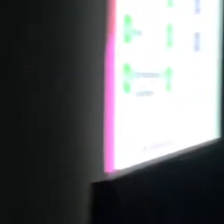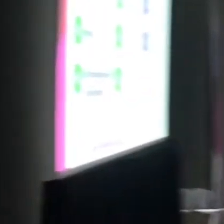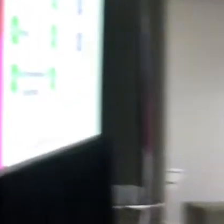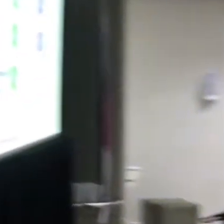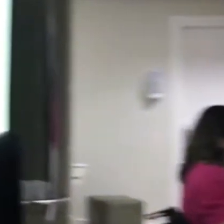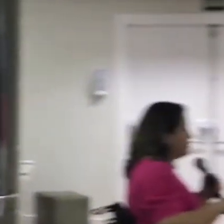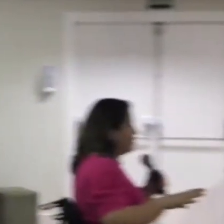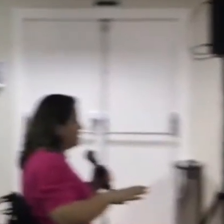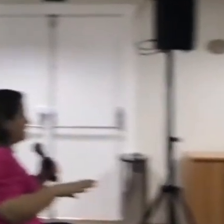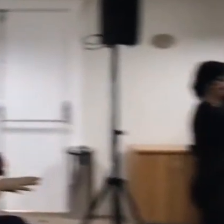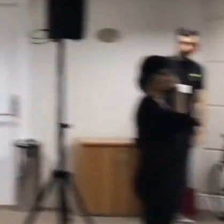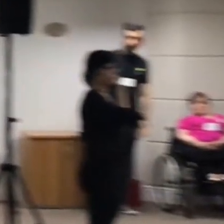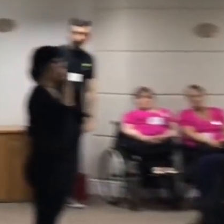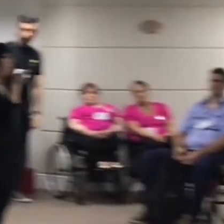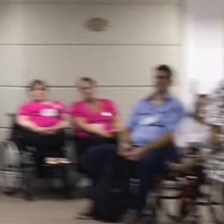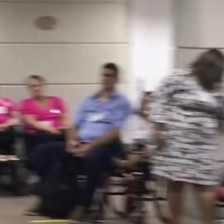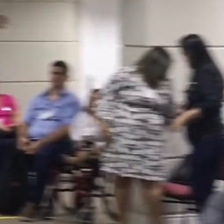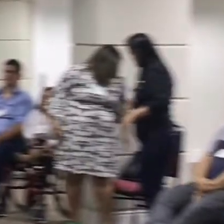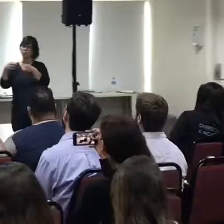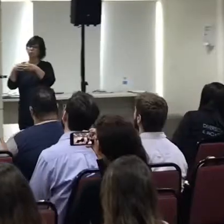me sustentar.